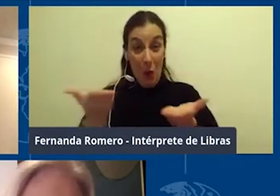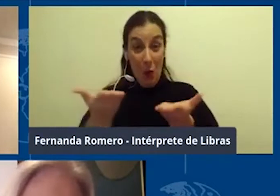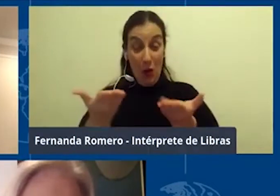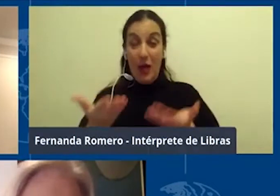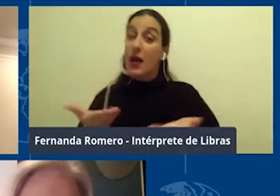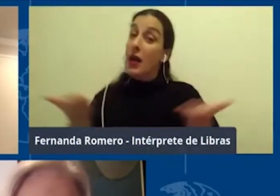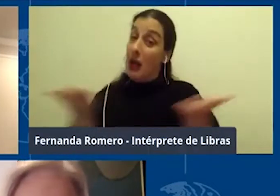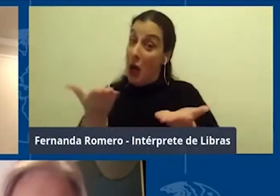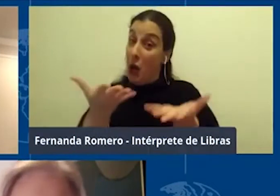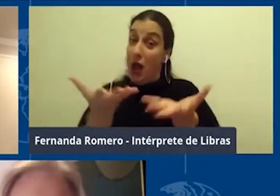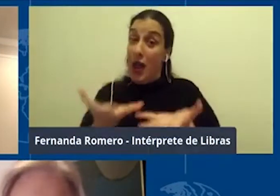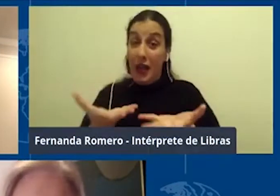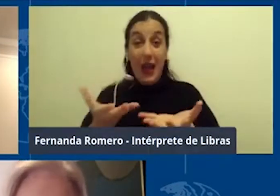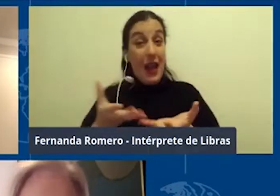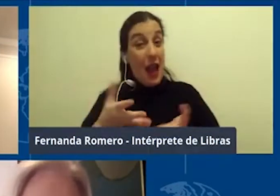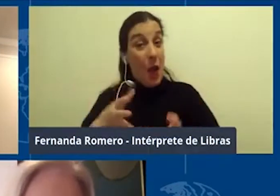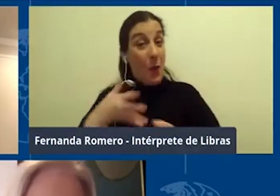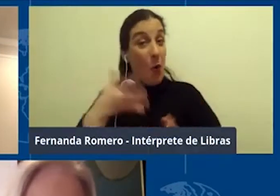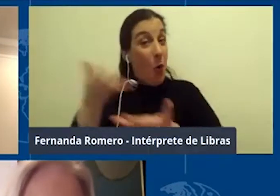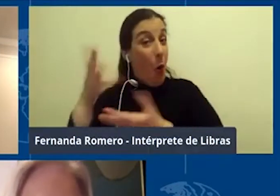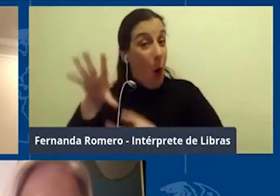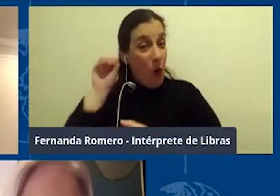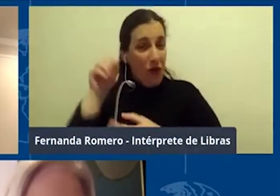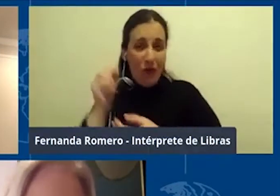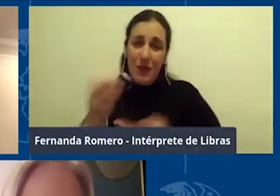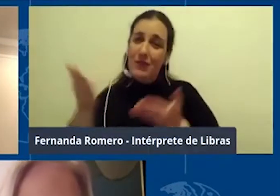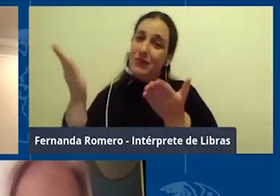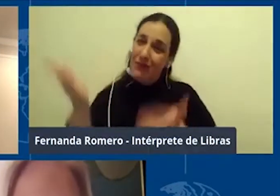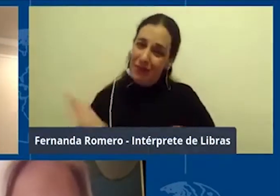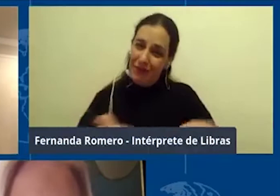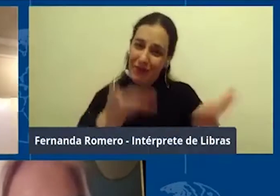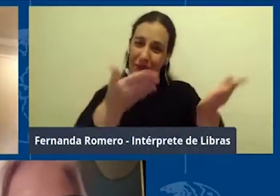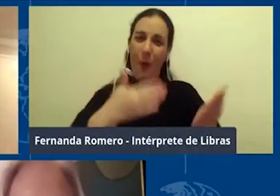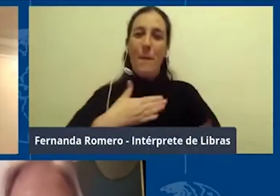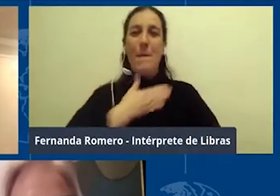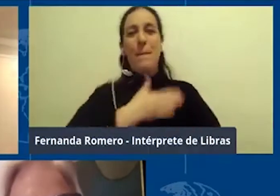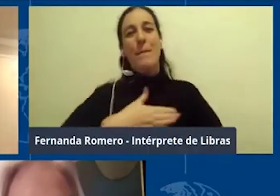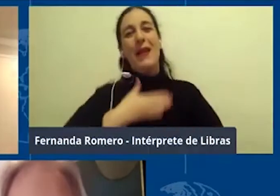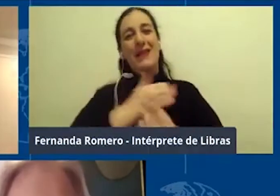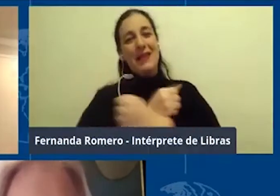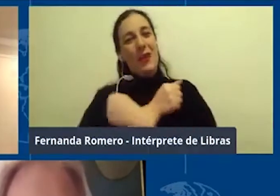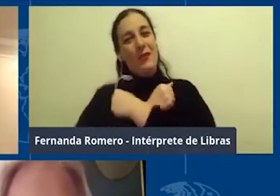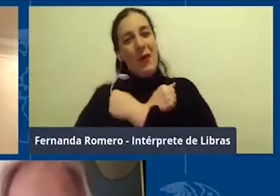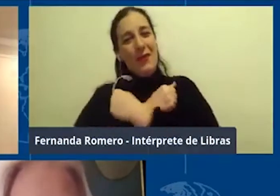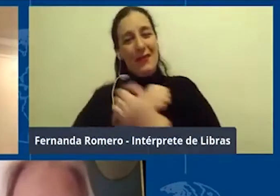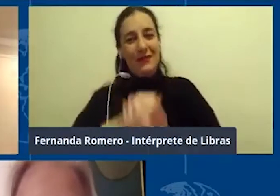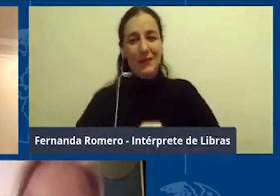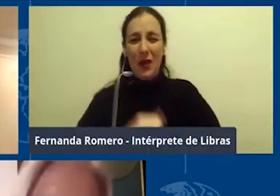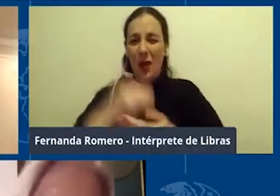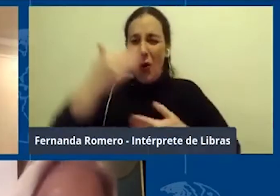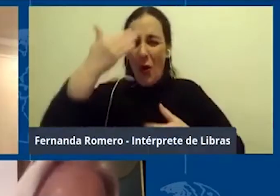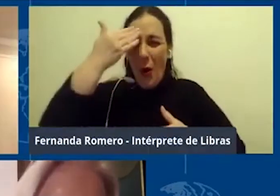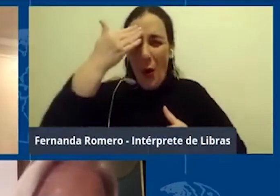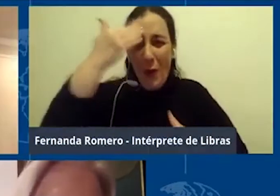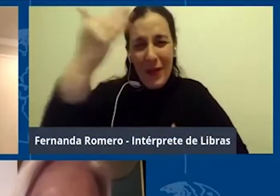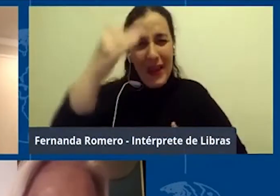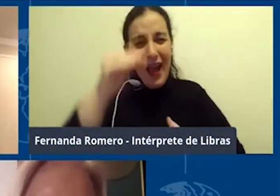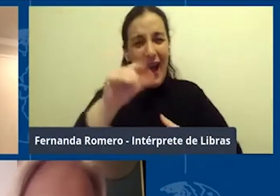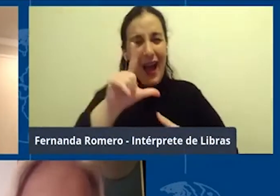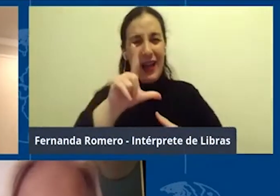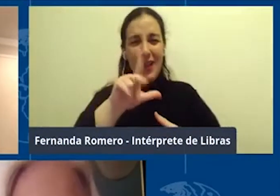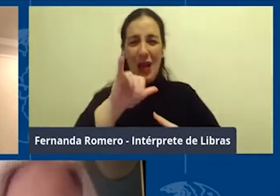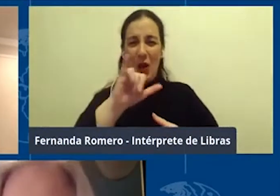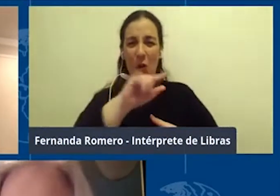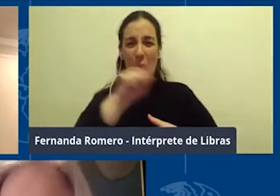ouvir. A palavra está com a senhora. É um prazer recebê-la aqui conosco. Grande abraço. Muito obrigada, meu caro